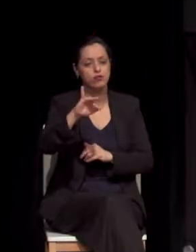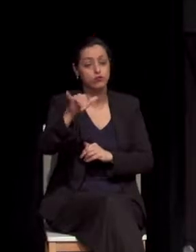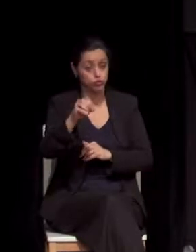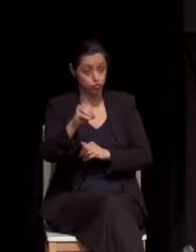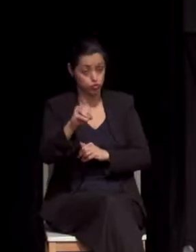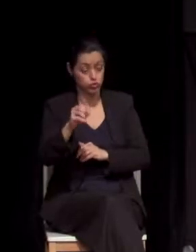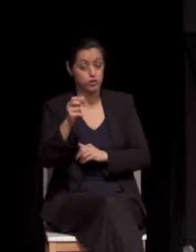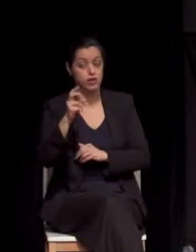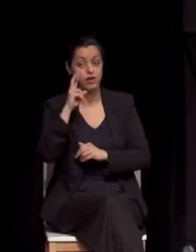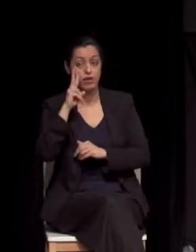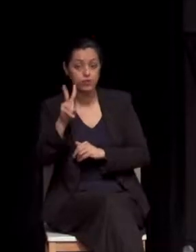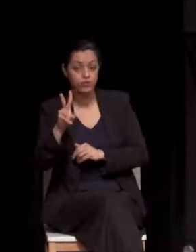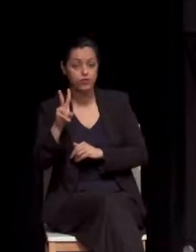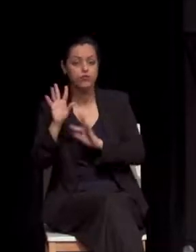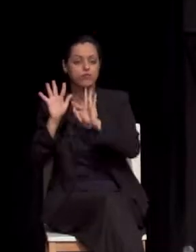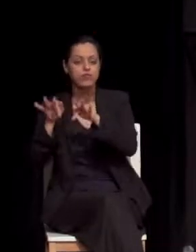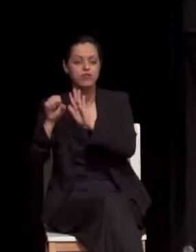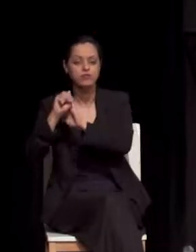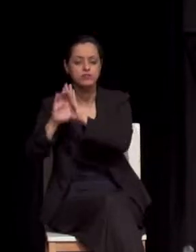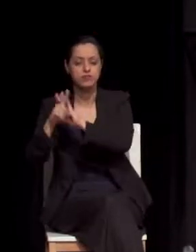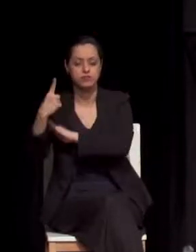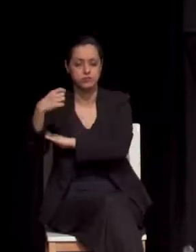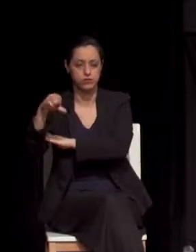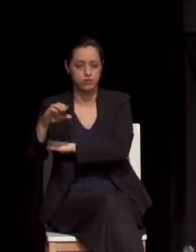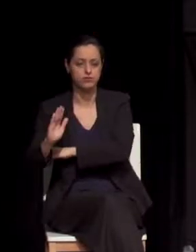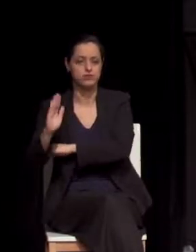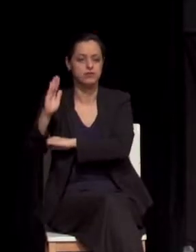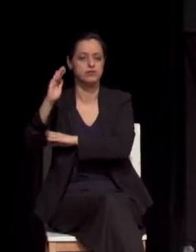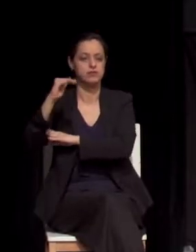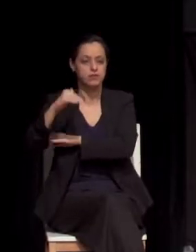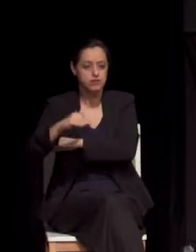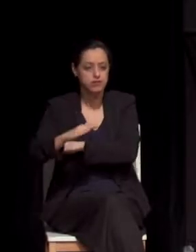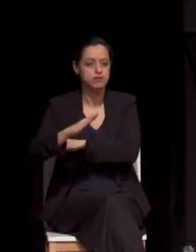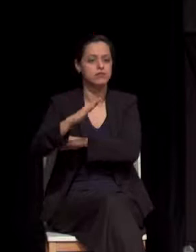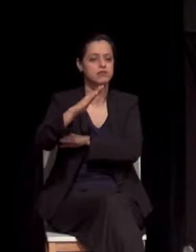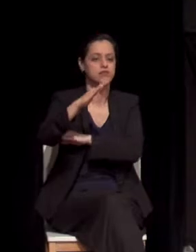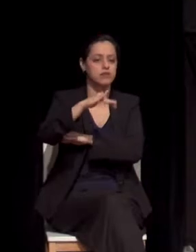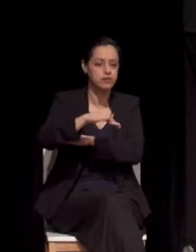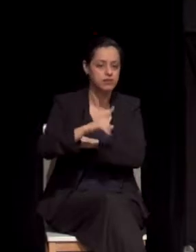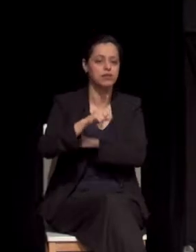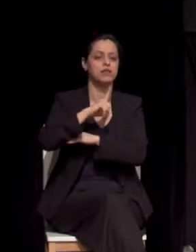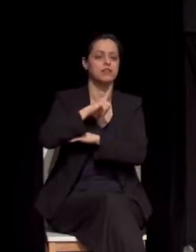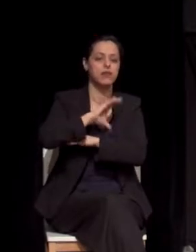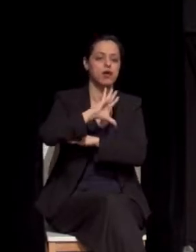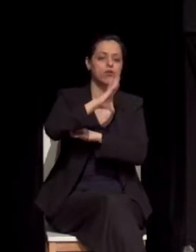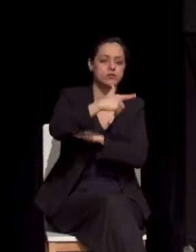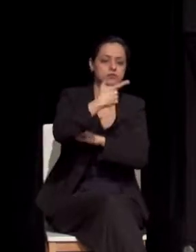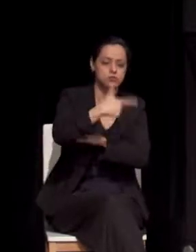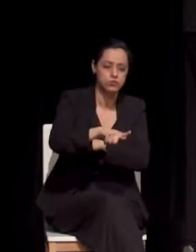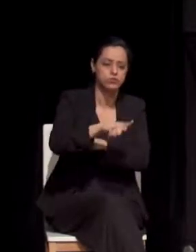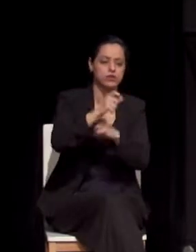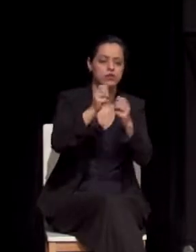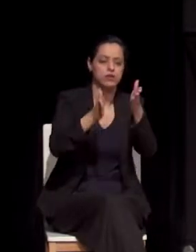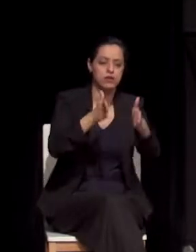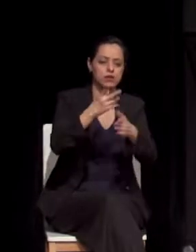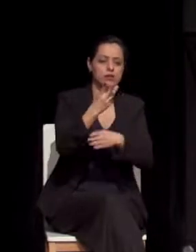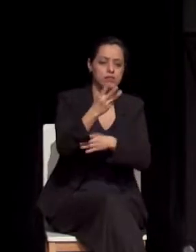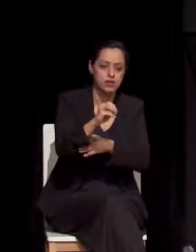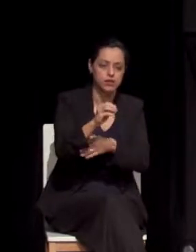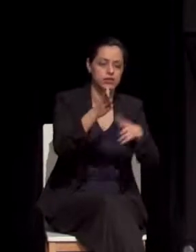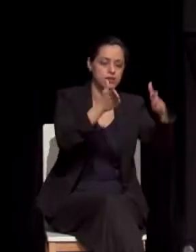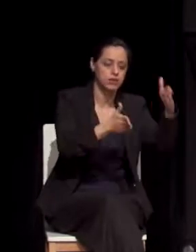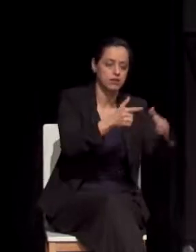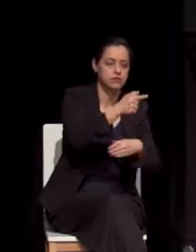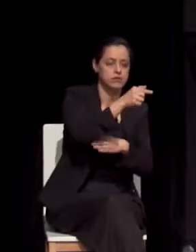final do 19, a gente viu acontecer na década de 30, depois a gente viu acontecer de novo na década de